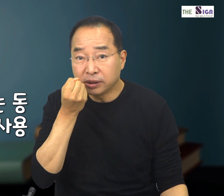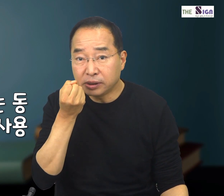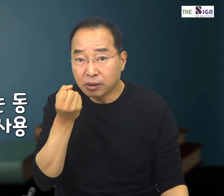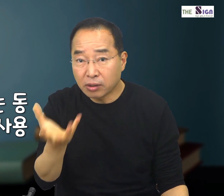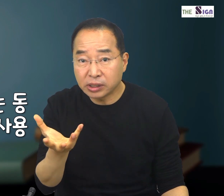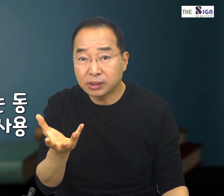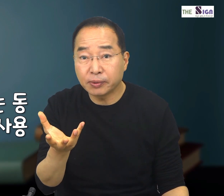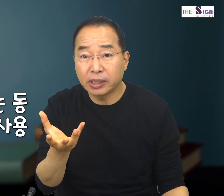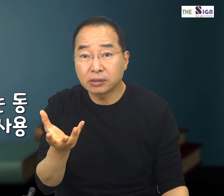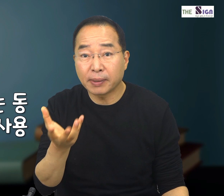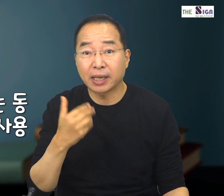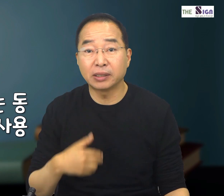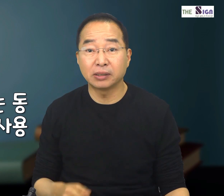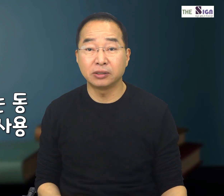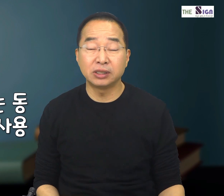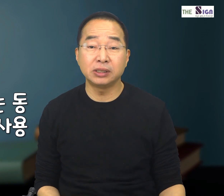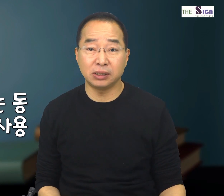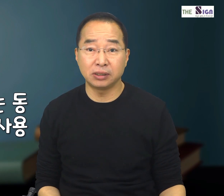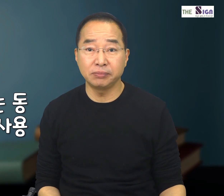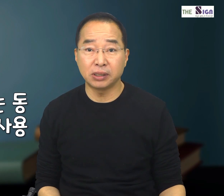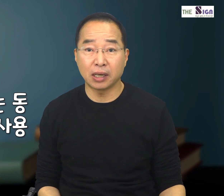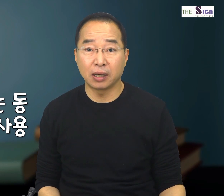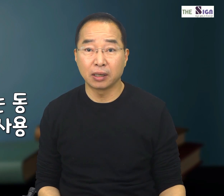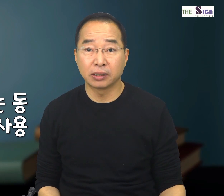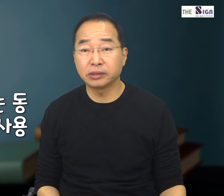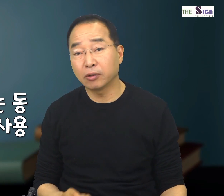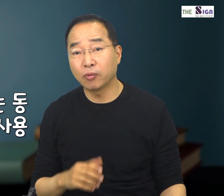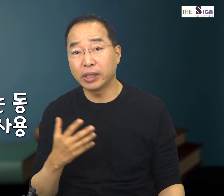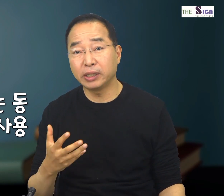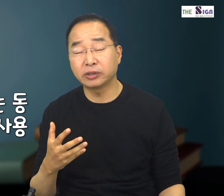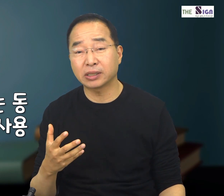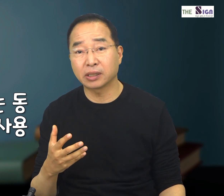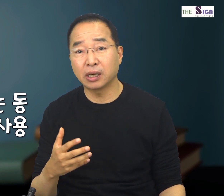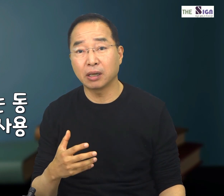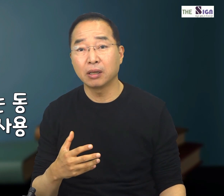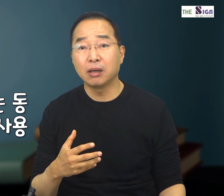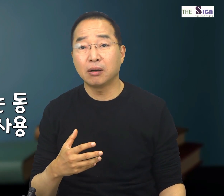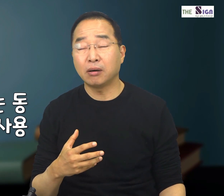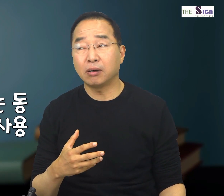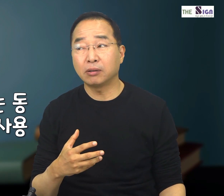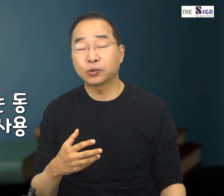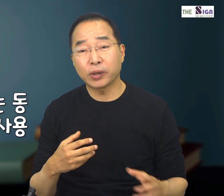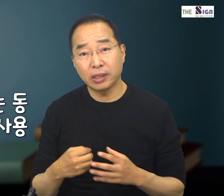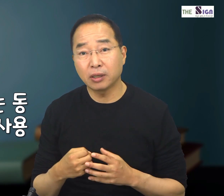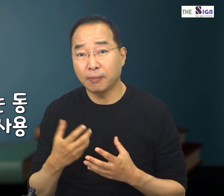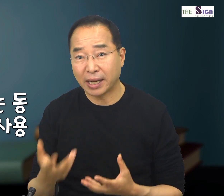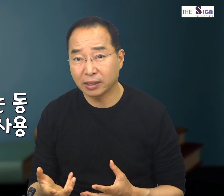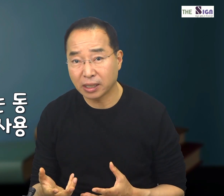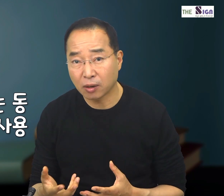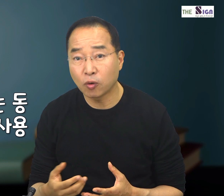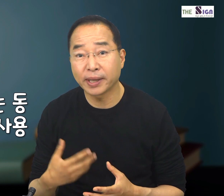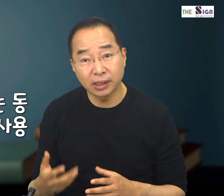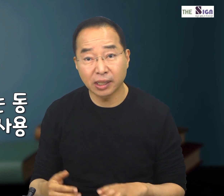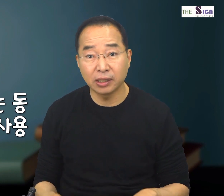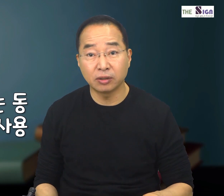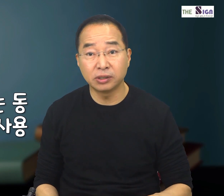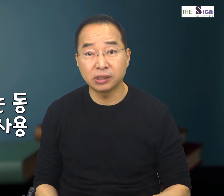드디어 끄집어내서 말한다는 뜻이 있습니다. 그래서 원래 이것 자체가 속에 있는 걸 말한다, 고백한다는 이런 뜻이